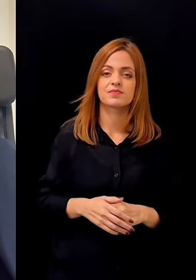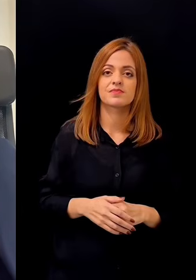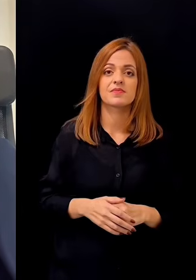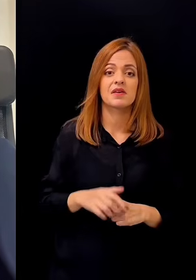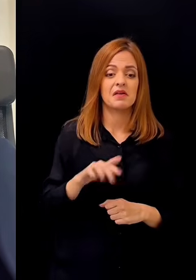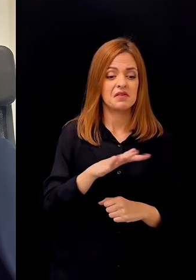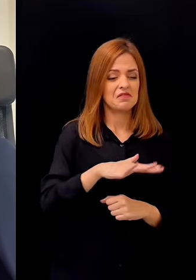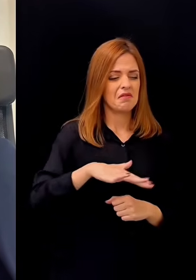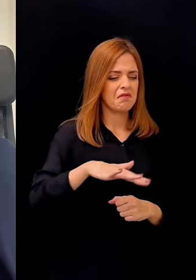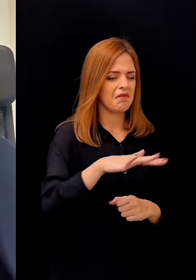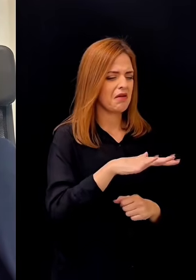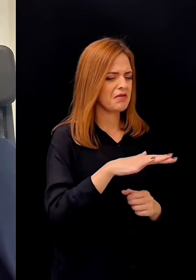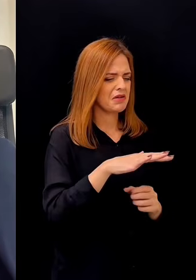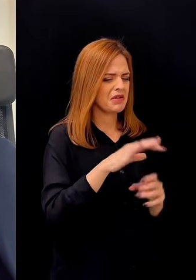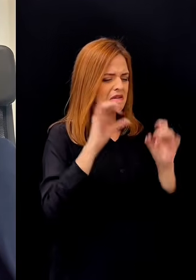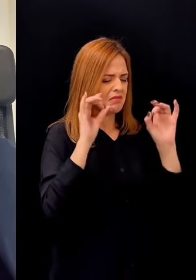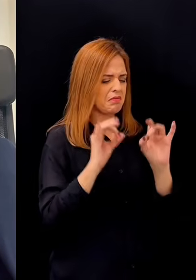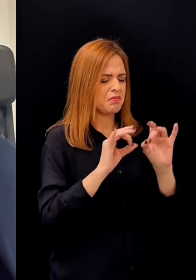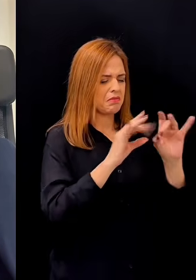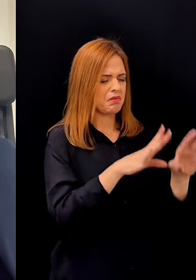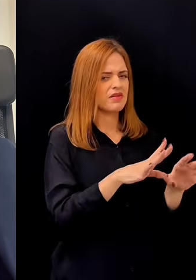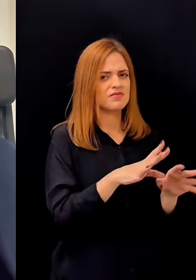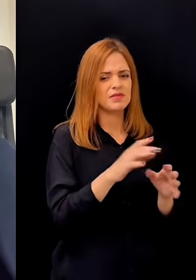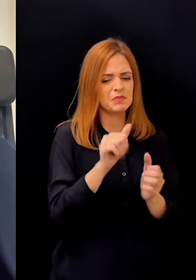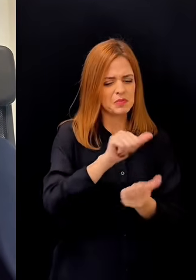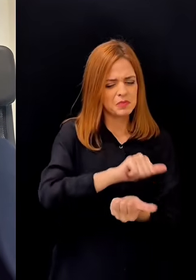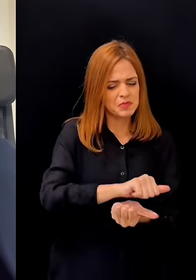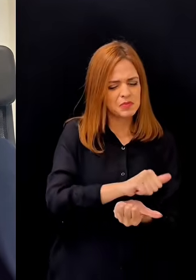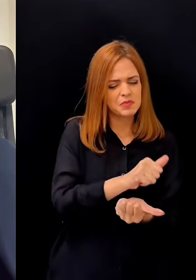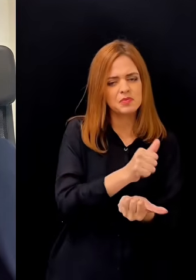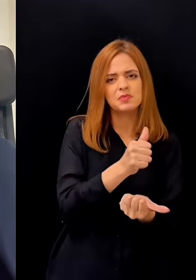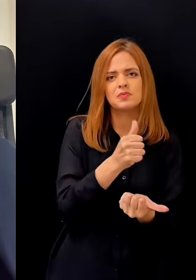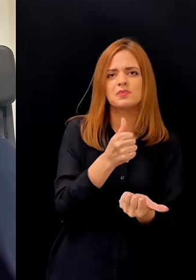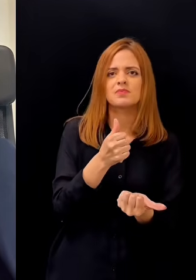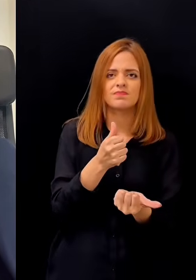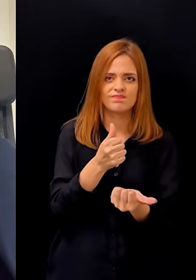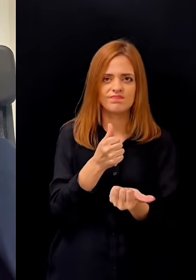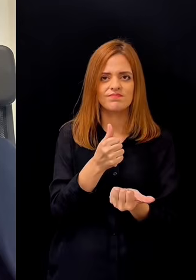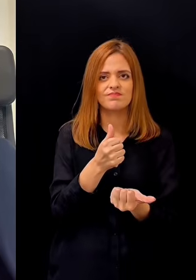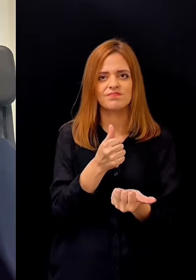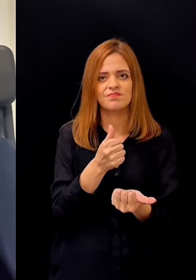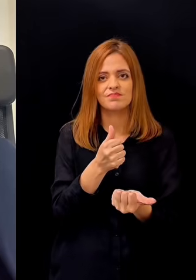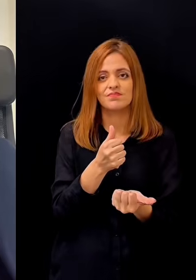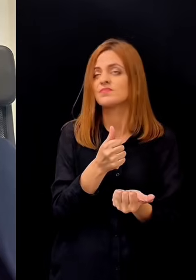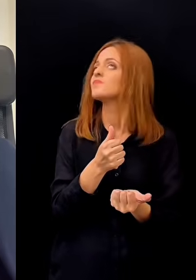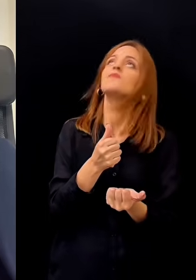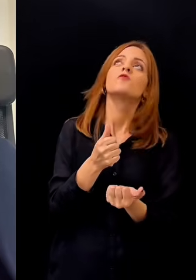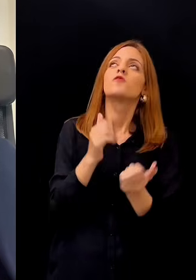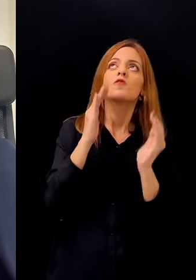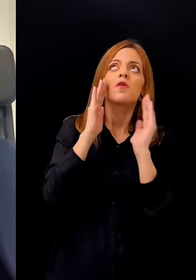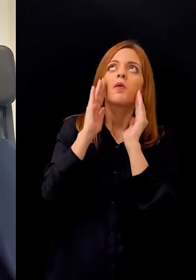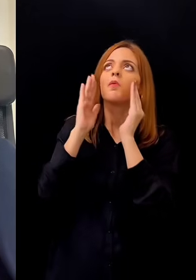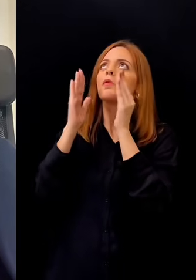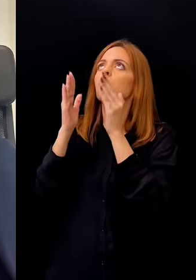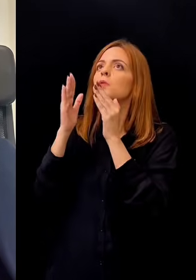morrer para este mundo e ressuscitar no reino de Deus.